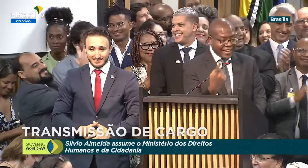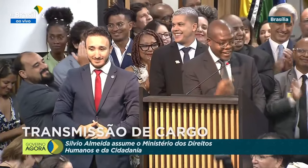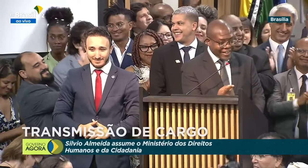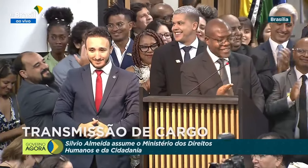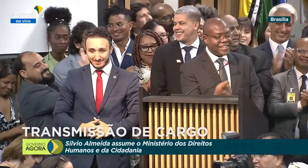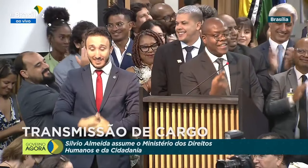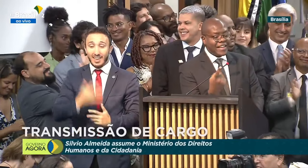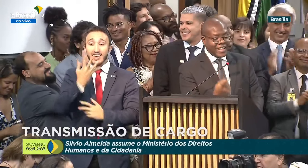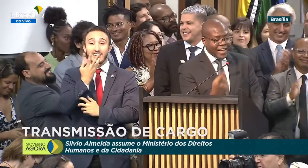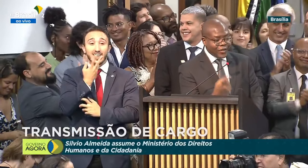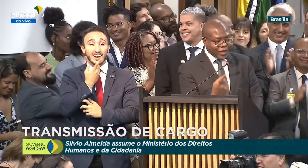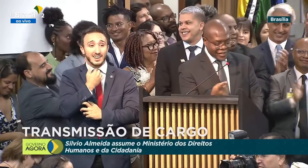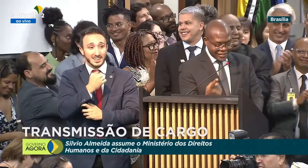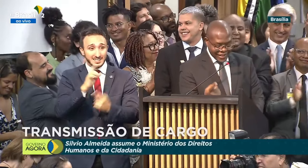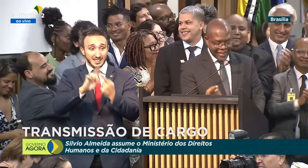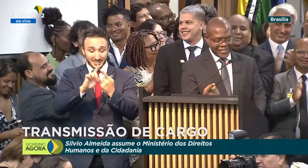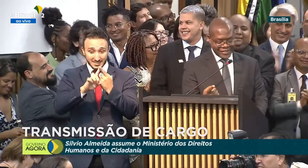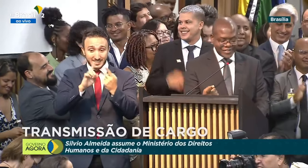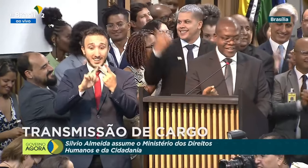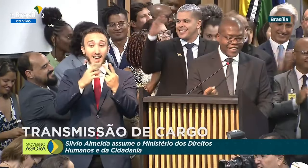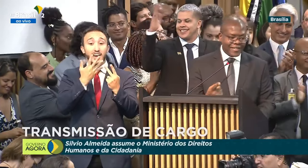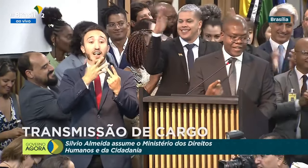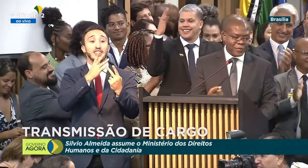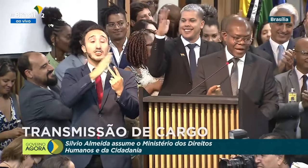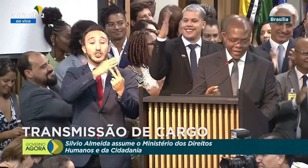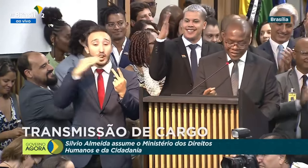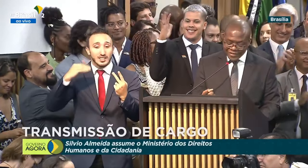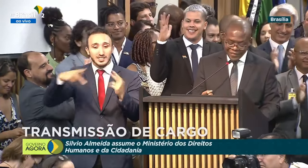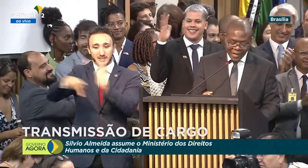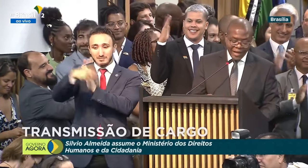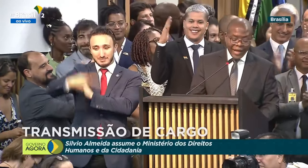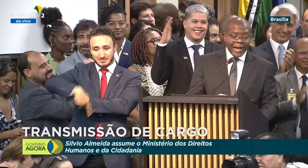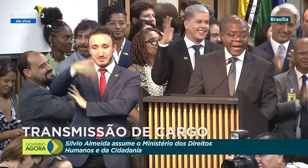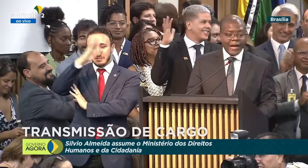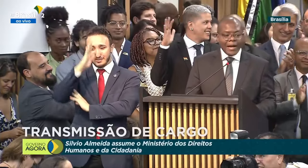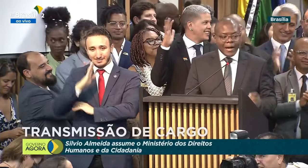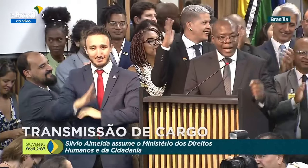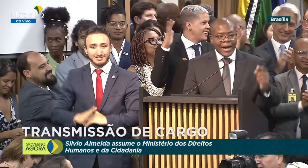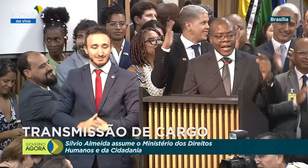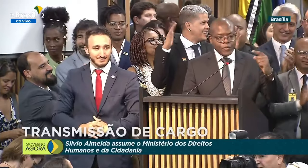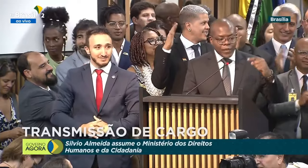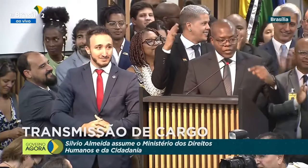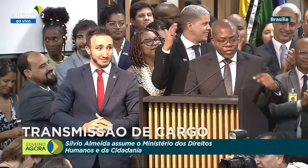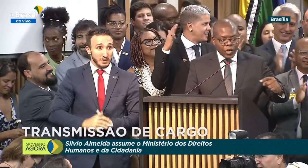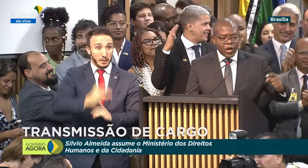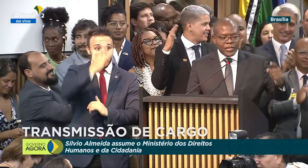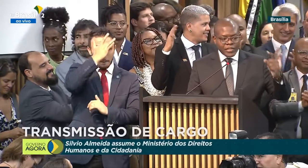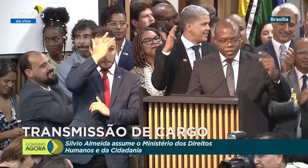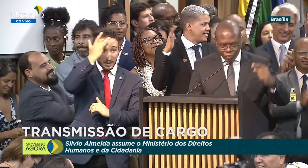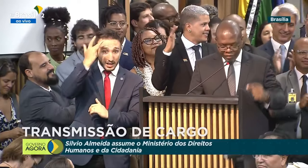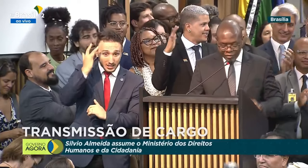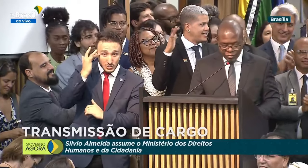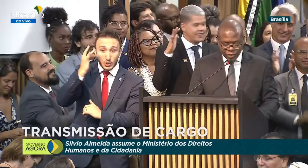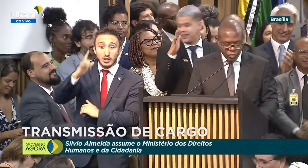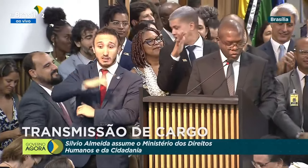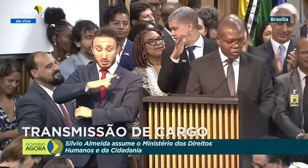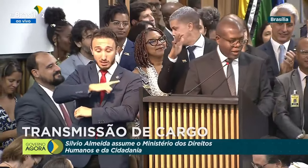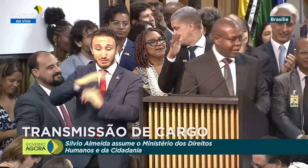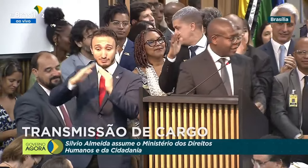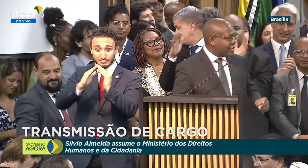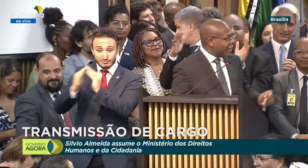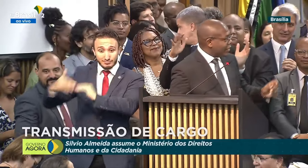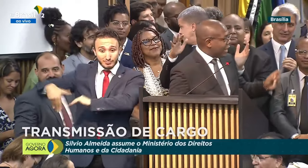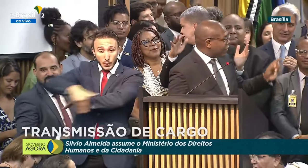as crianças e adolescentes desse país as pessoas em situação de